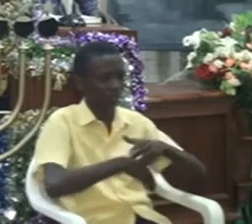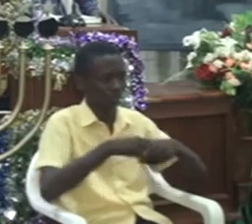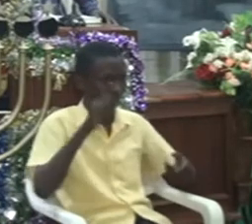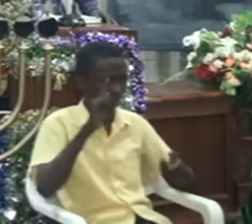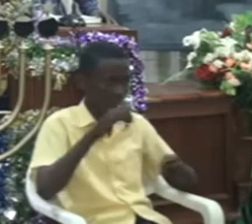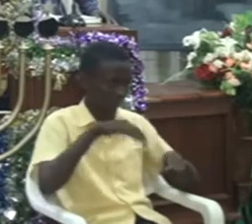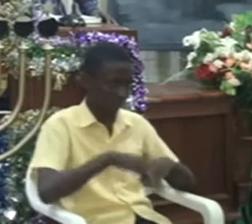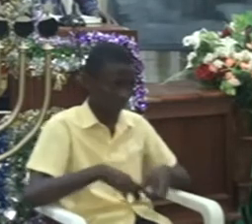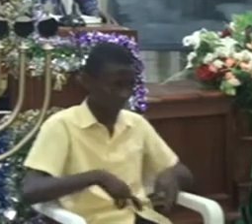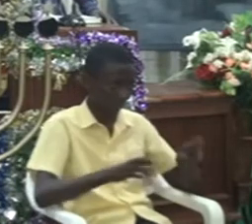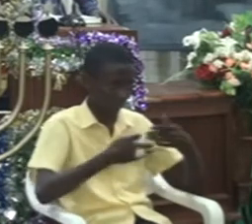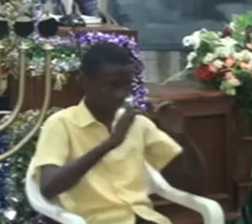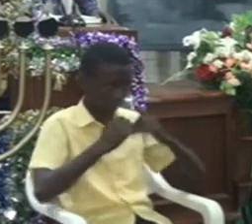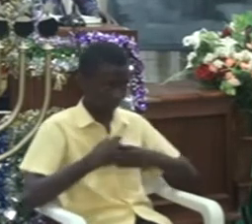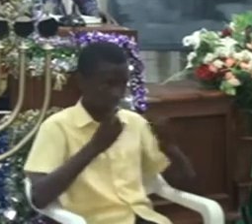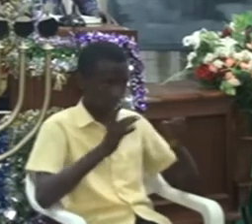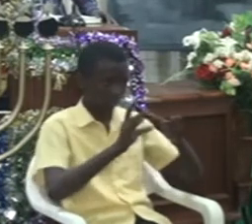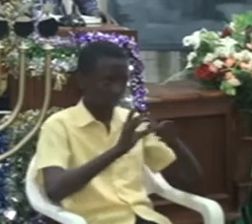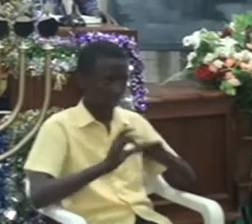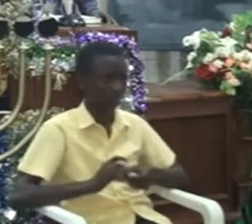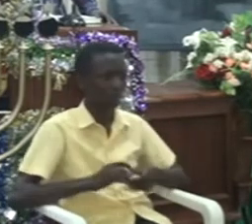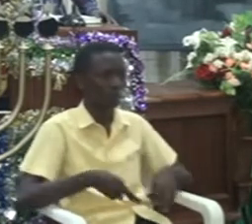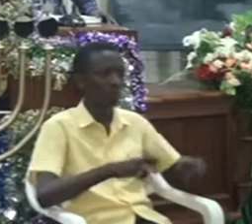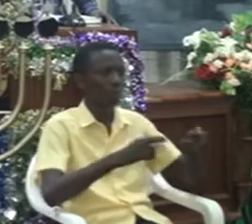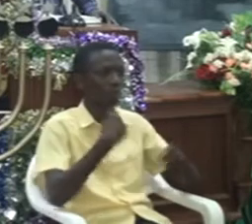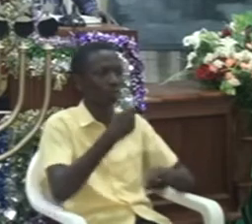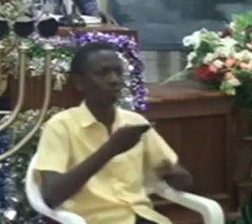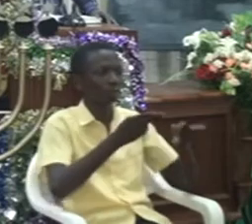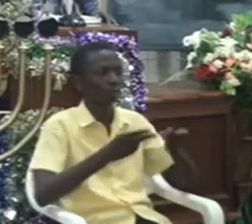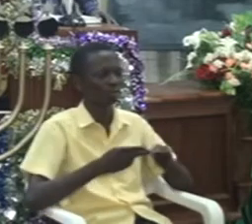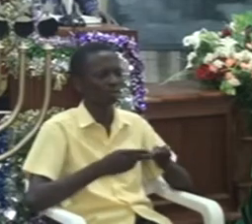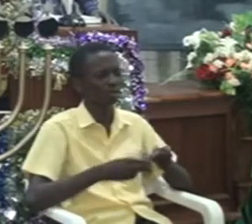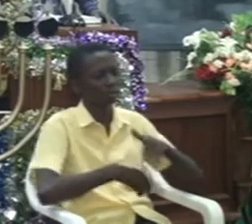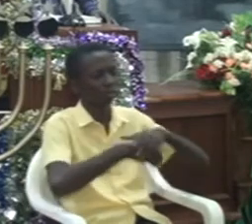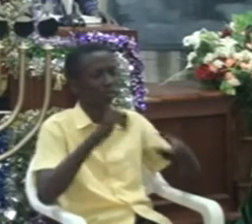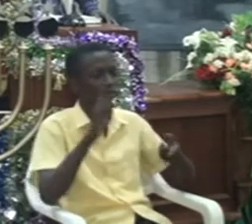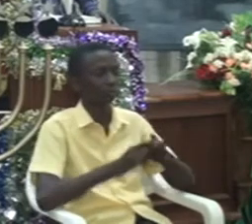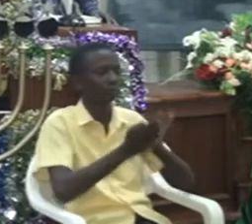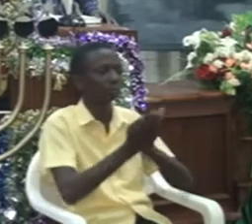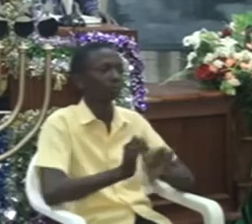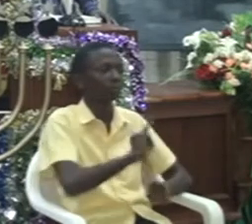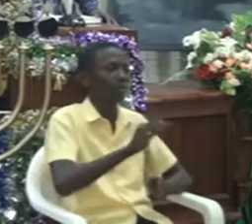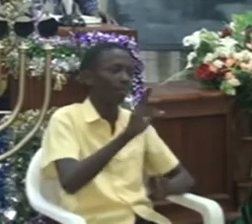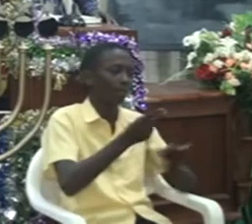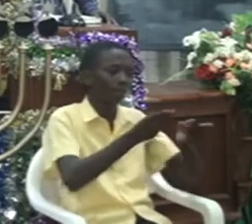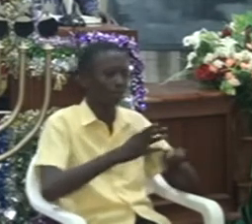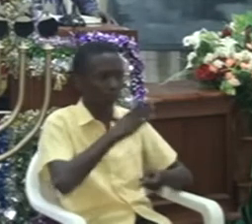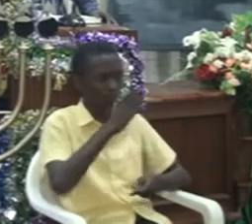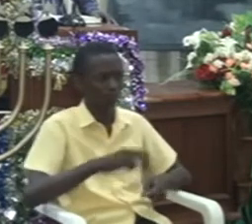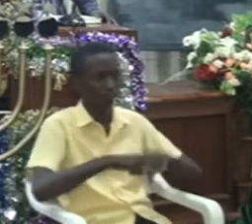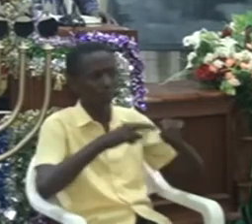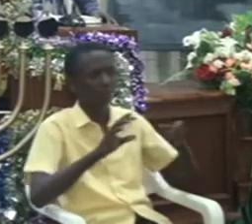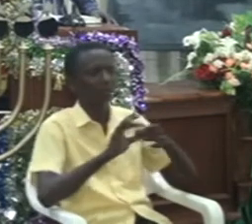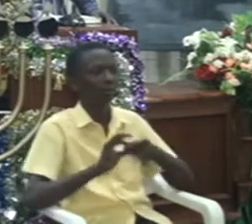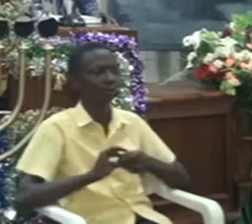y a beaucoup de routes qui vont aller à Bukavu. Mabarabara ziko mingi za kwenda Bukavu. Mais moi je ne vais pas quitter le Congo. Lakini mi